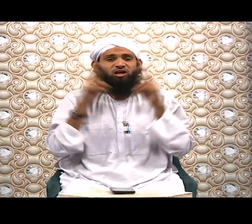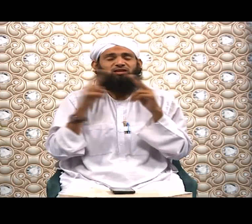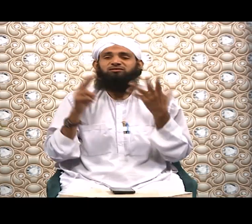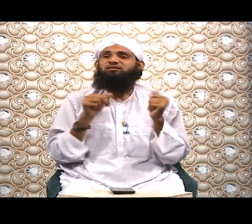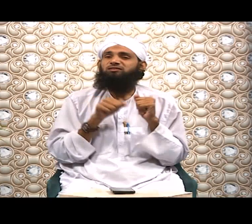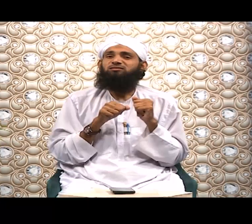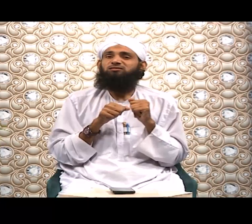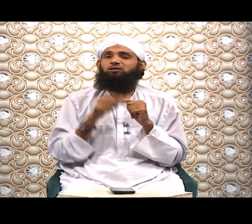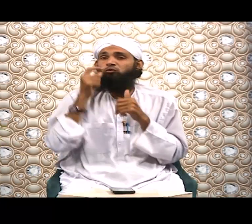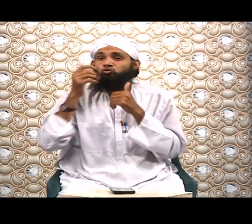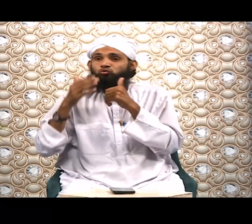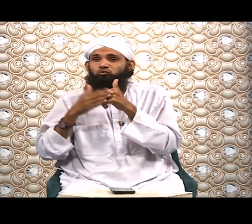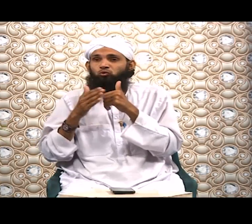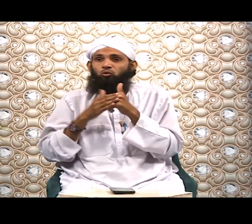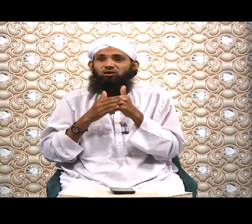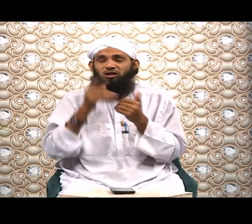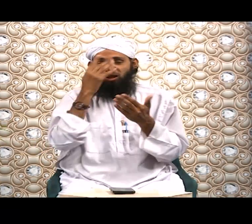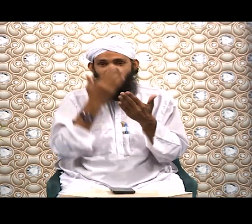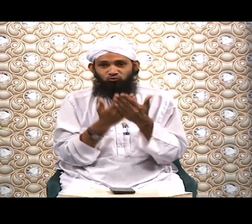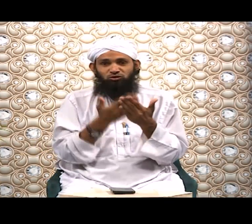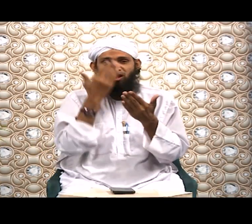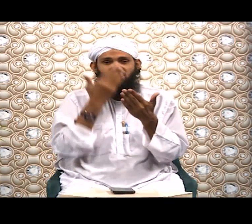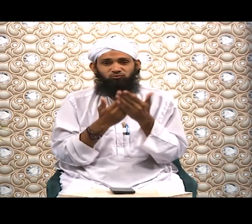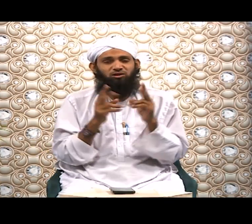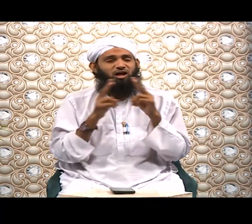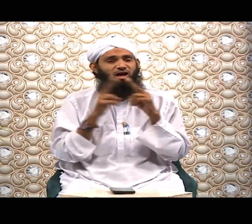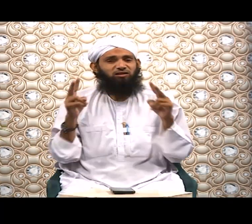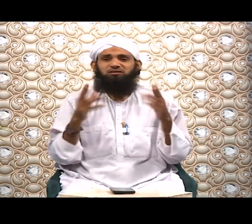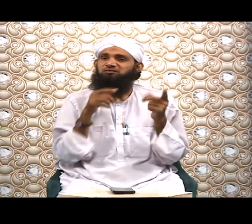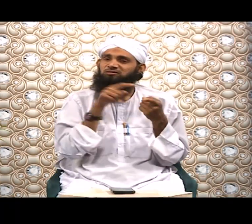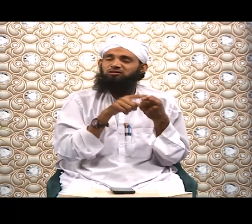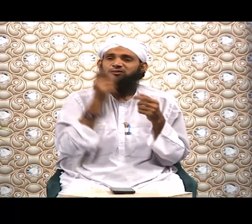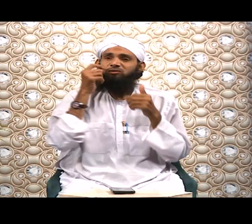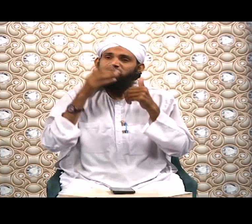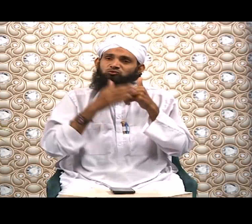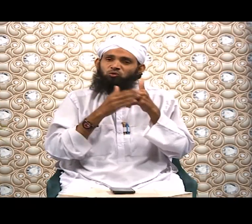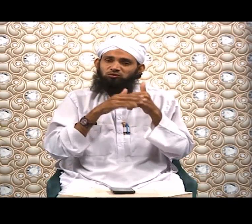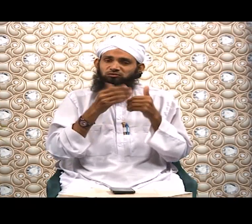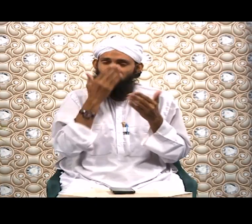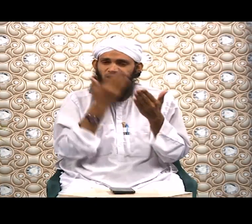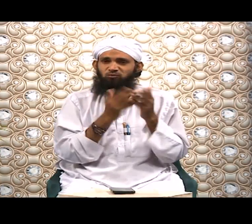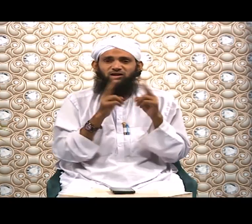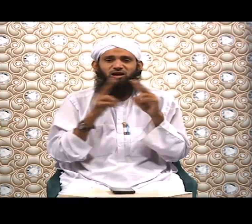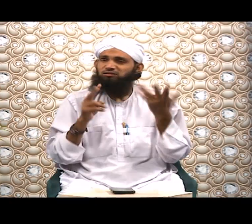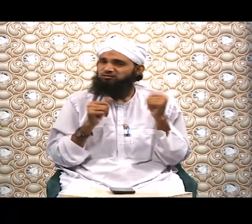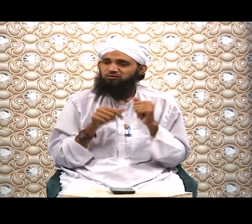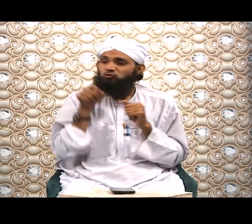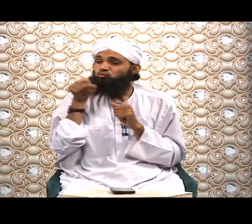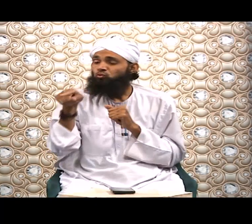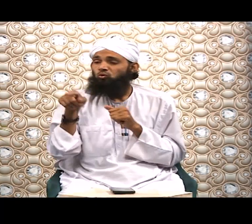ناشکری کرتی ہیں؟ ارشاد فرمایا وہ شوہر اور اس کے احسان کی ناشکری کرتی ہیں۔ چنانچہ تم کسی عورت کے ساتھ عمر بھر اچھا